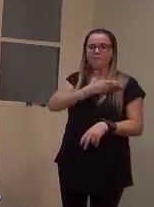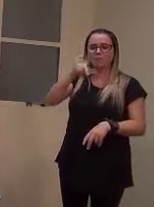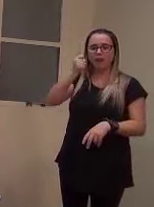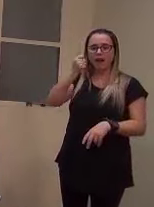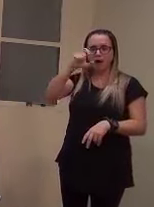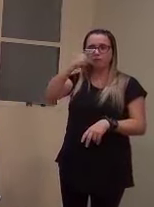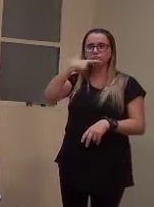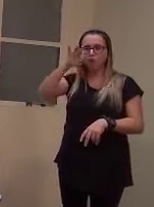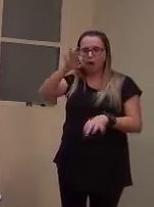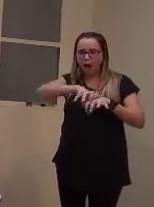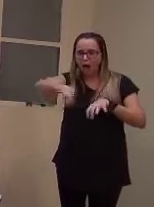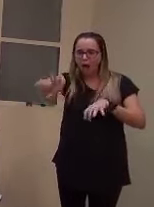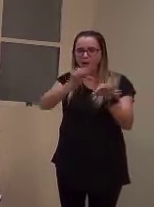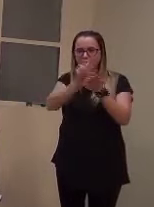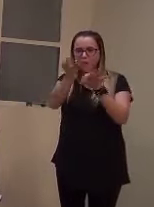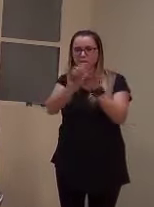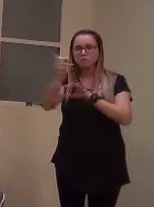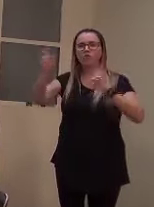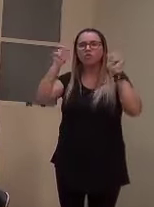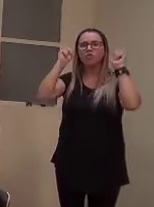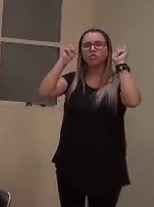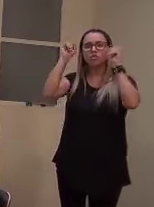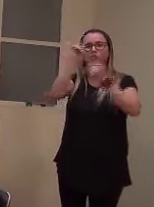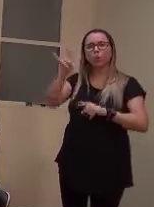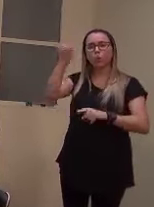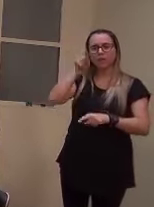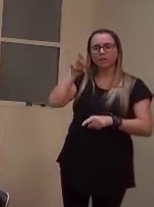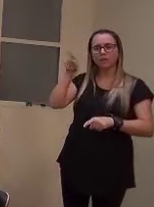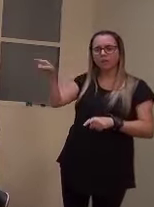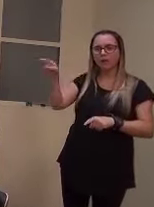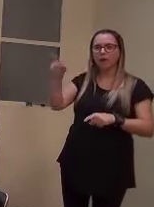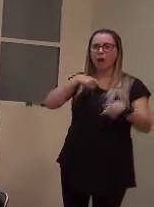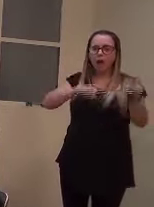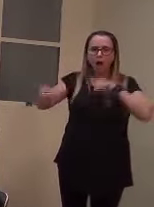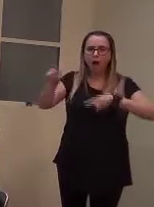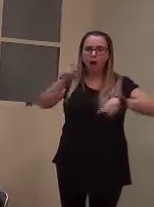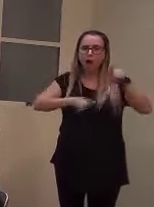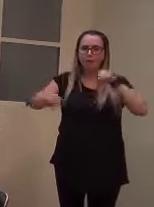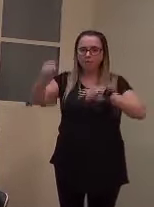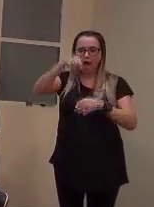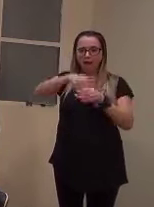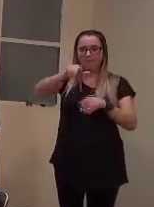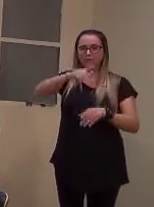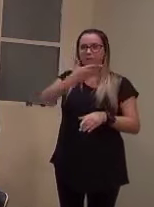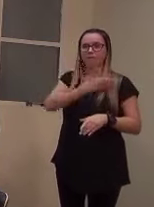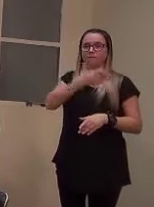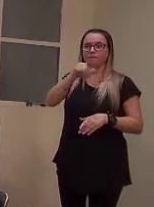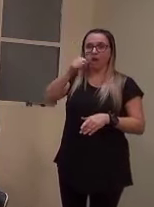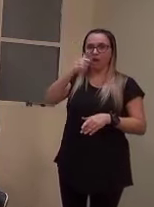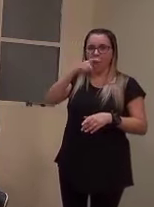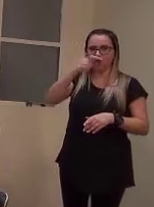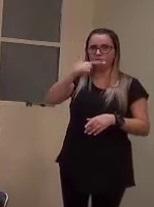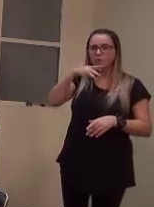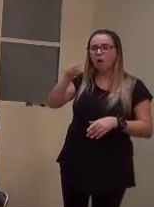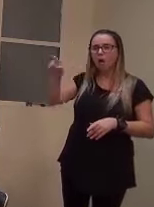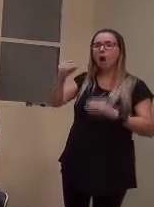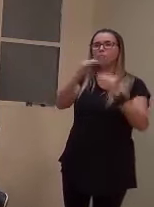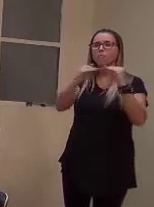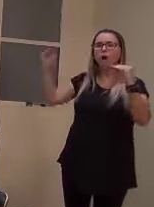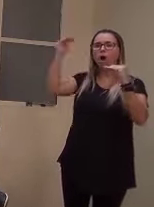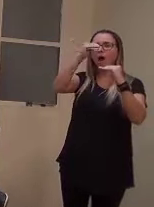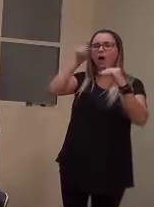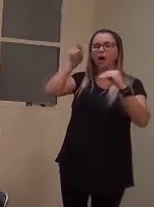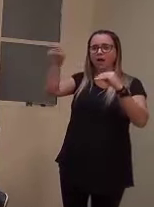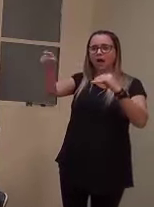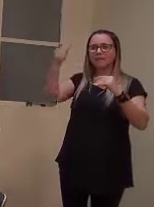educación y no serbio universitaria y aquí en la plazo los posgrados